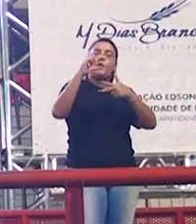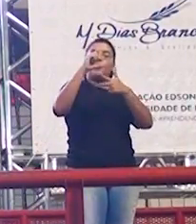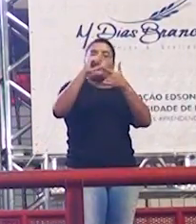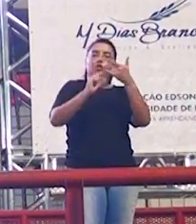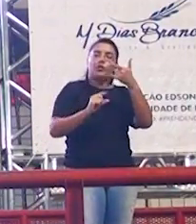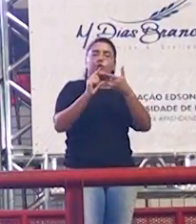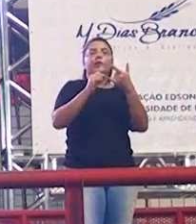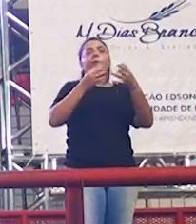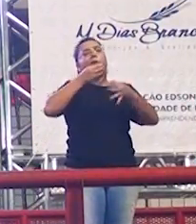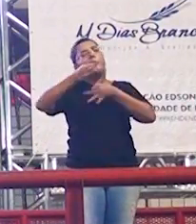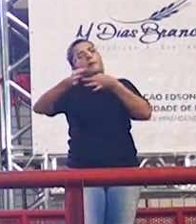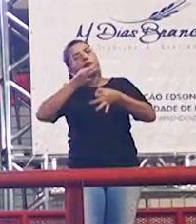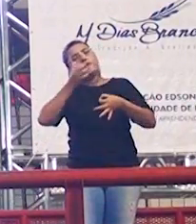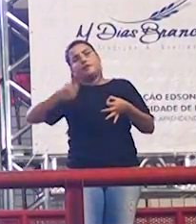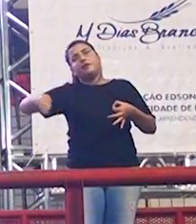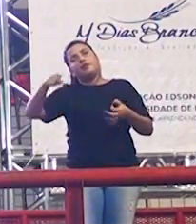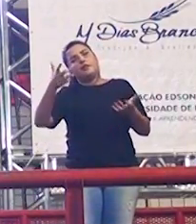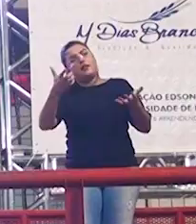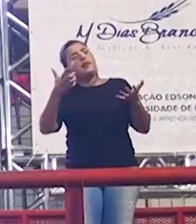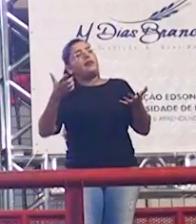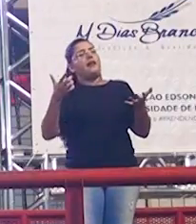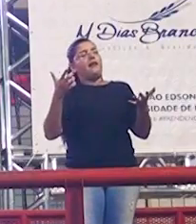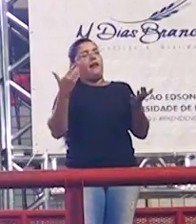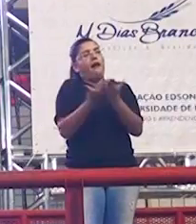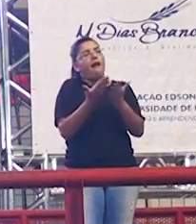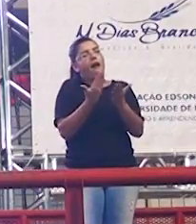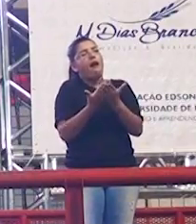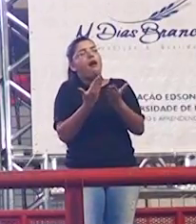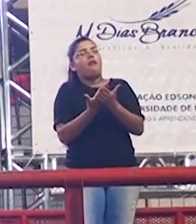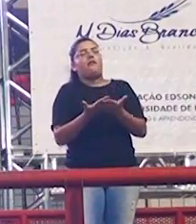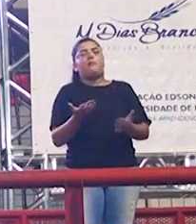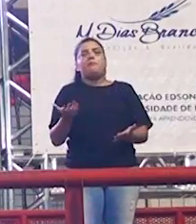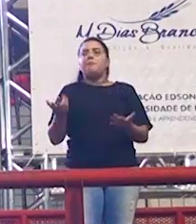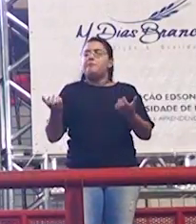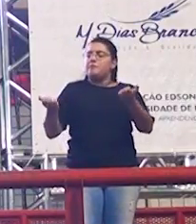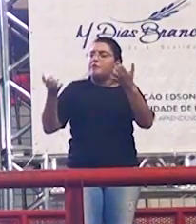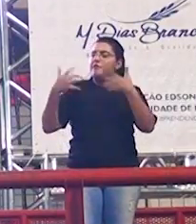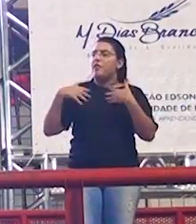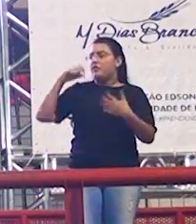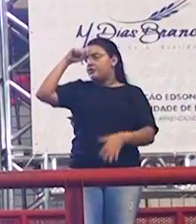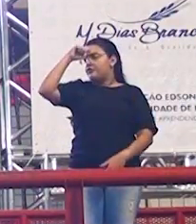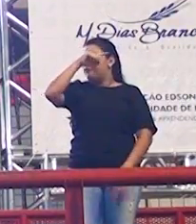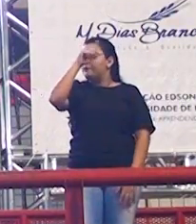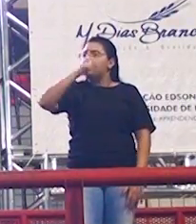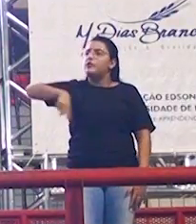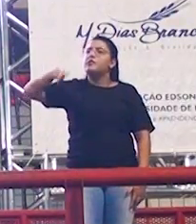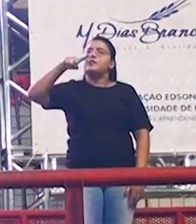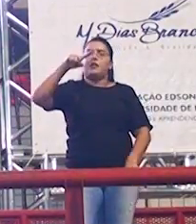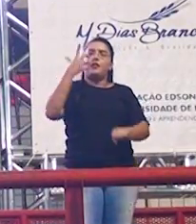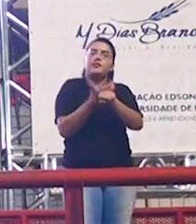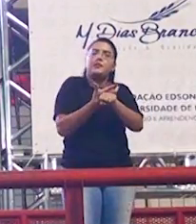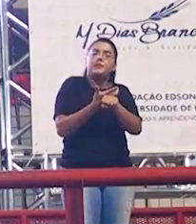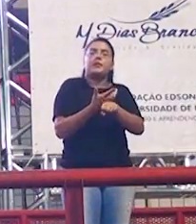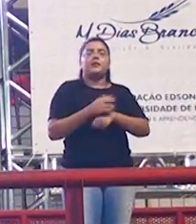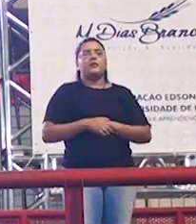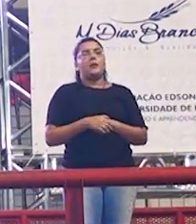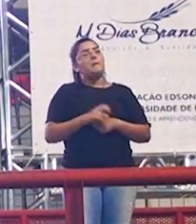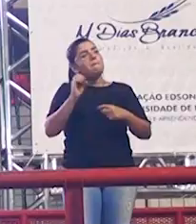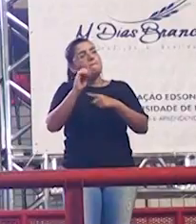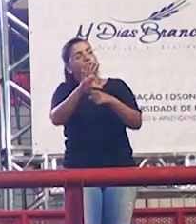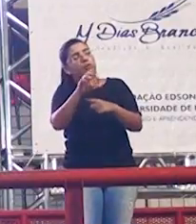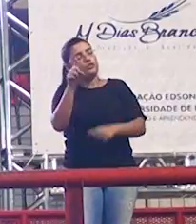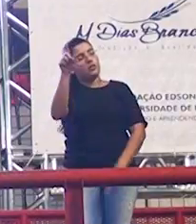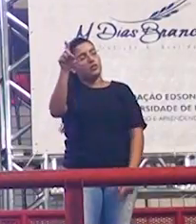dê sugestões do que vocês querem ver na frente. Digam para a gente qual é a dificuldade que vocês têm na matéria. Postem